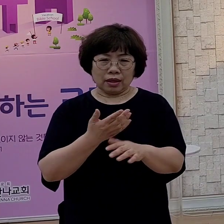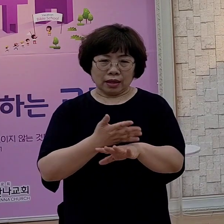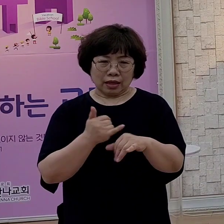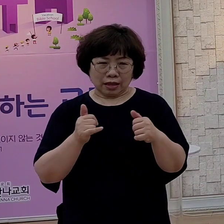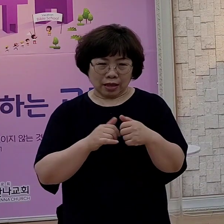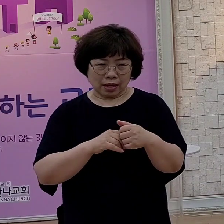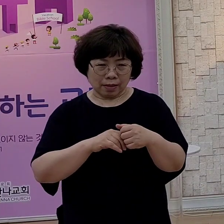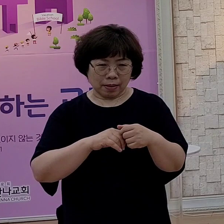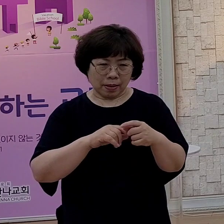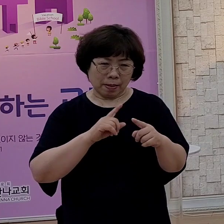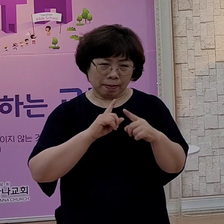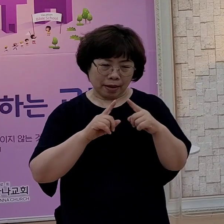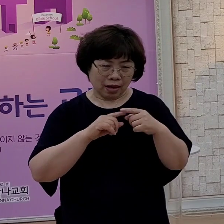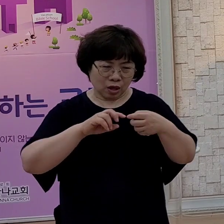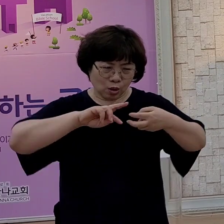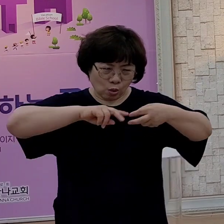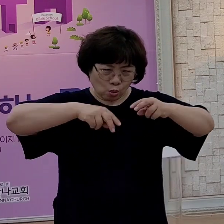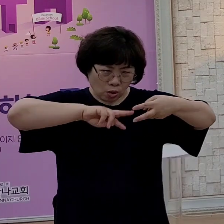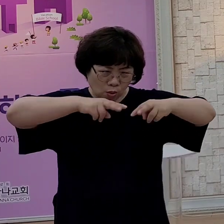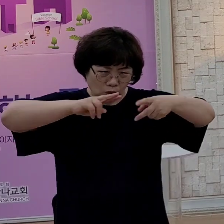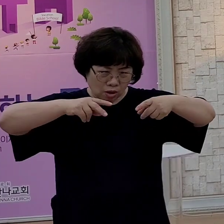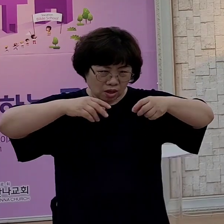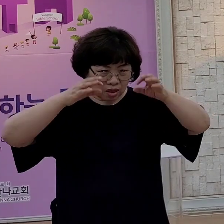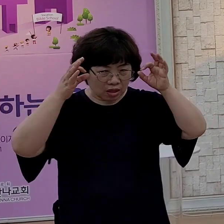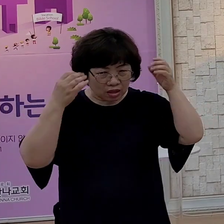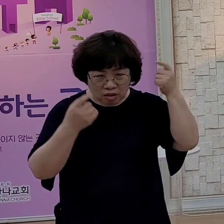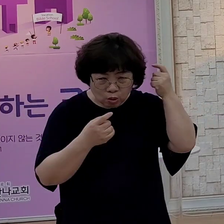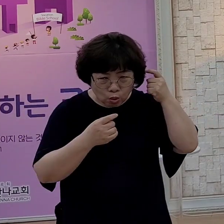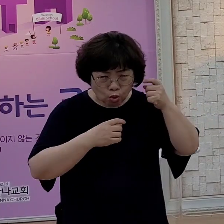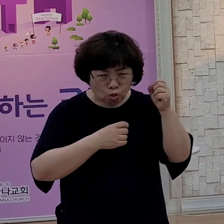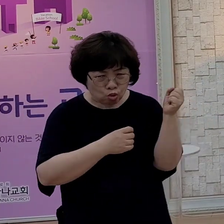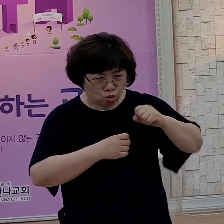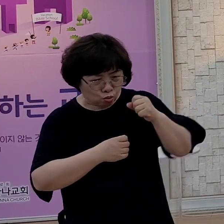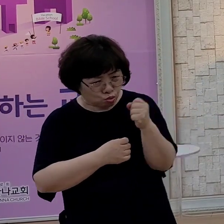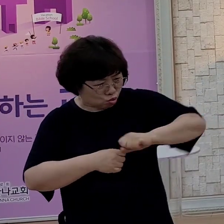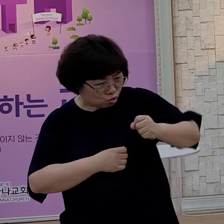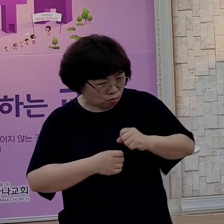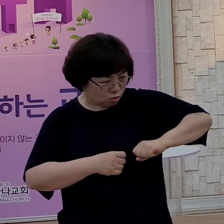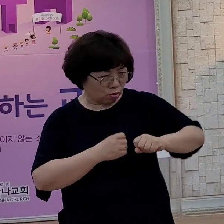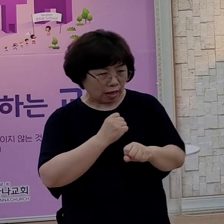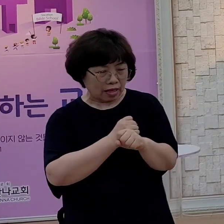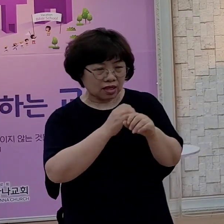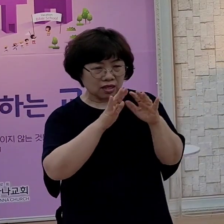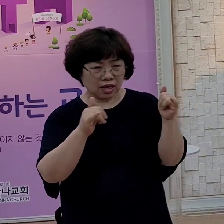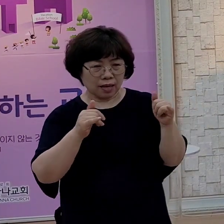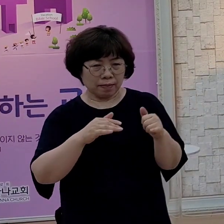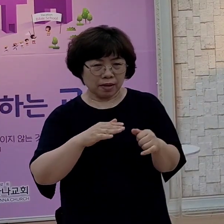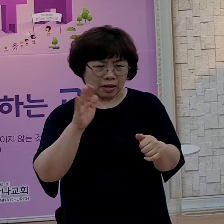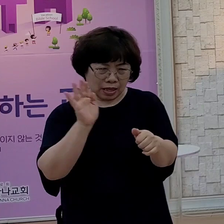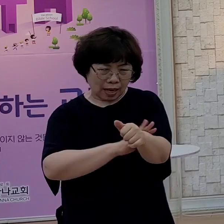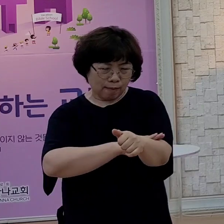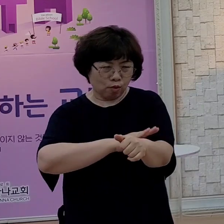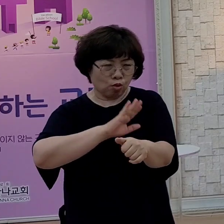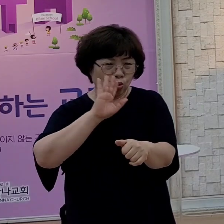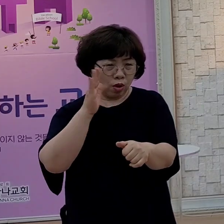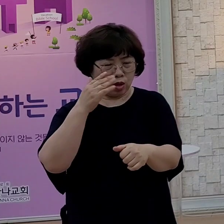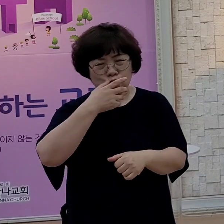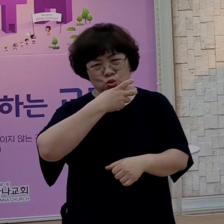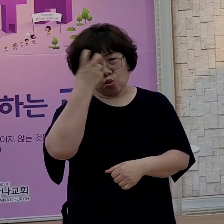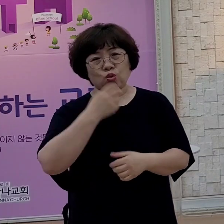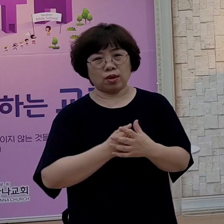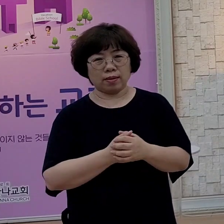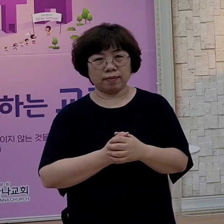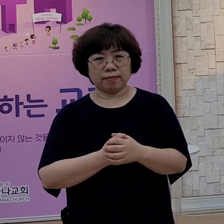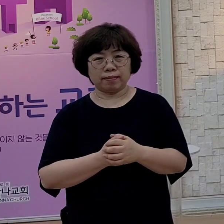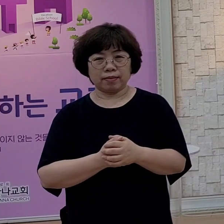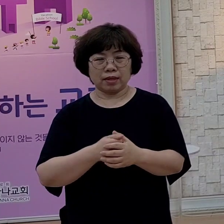항상 꼬아보고 항상 불순종합니다. 이게 잘못된 똑똑함. 다시